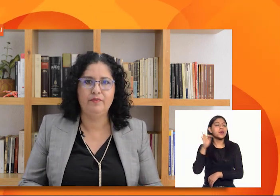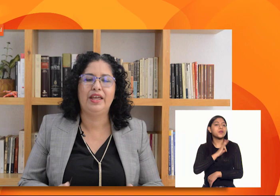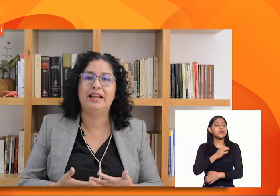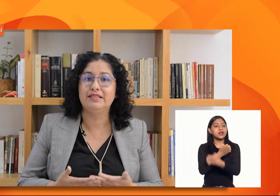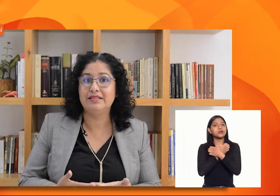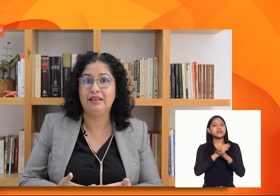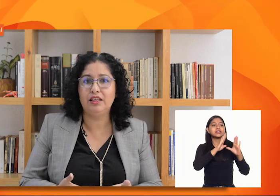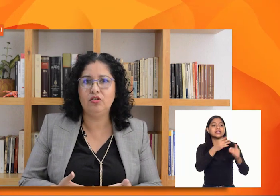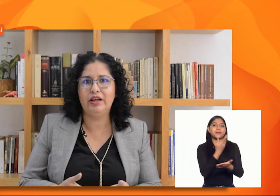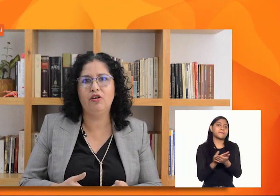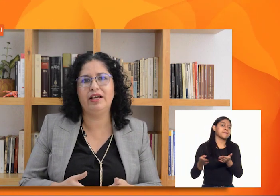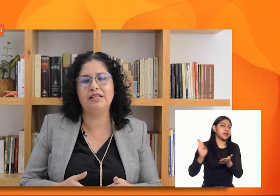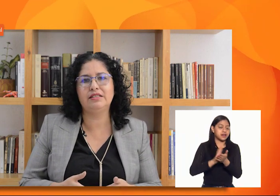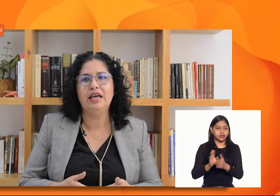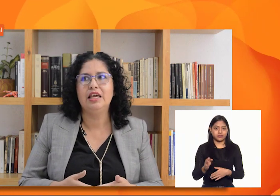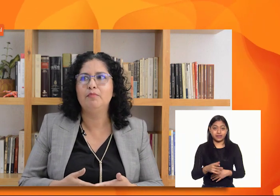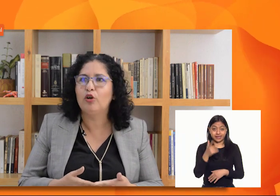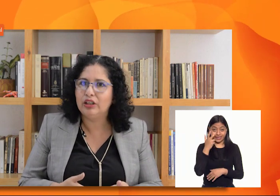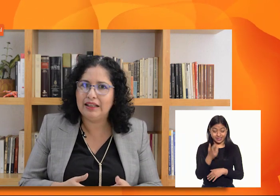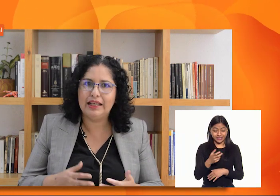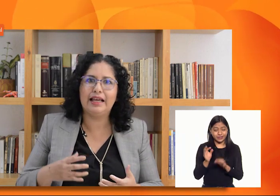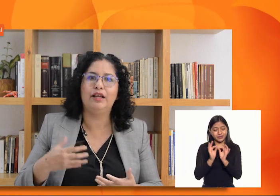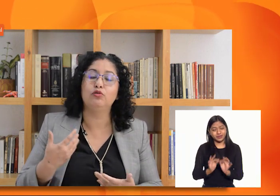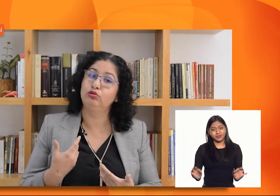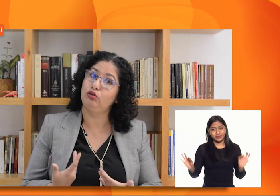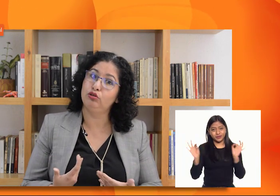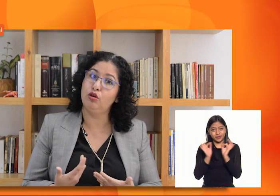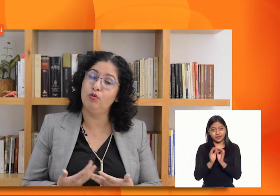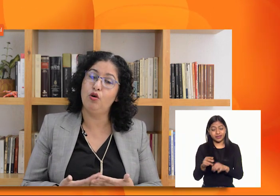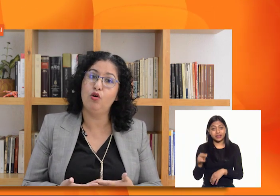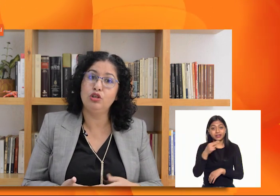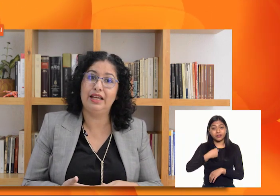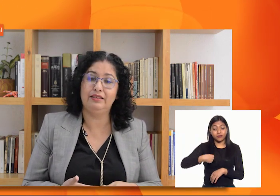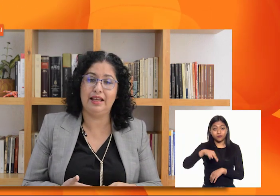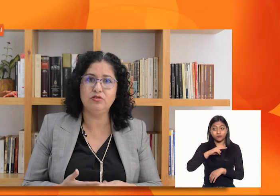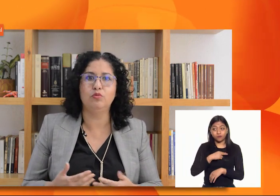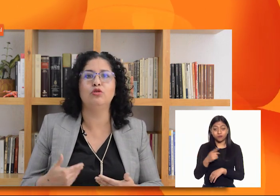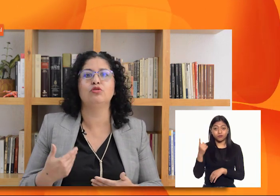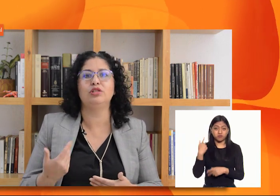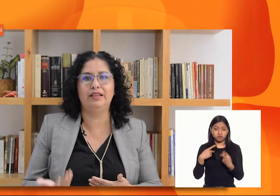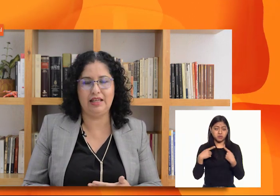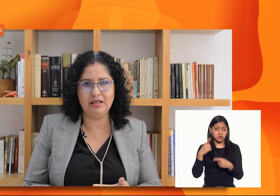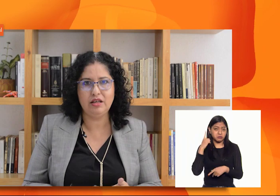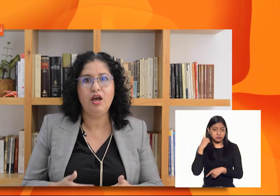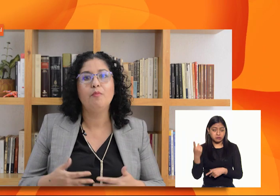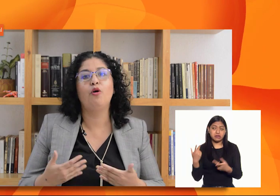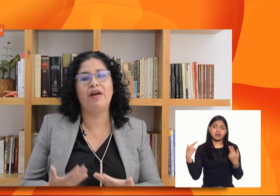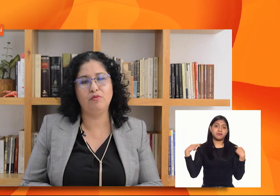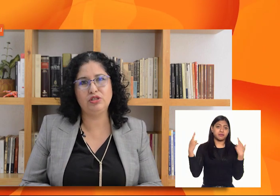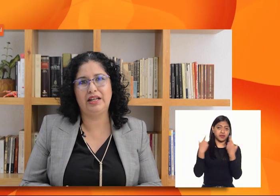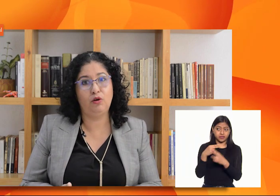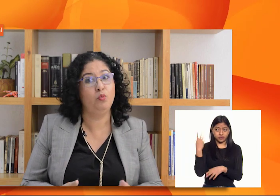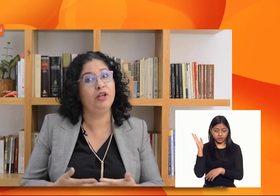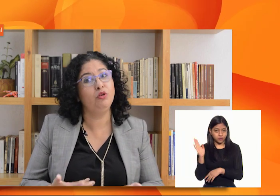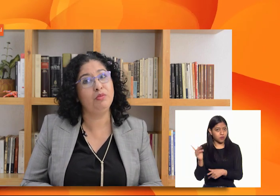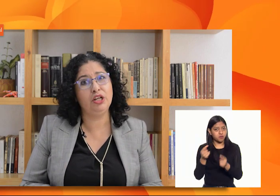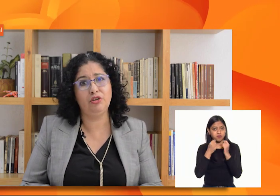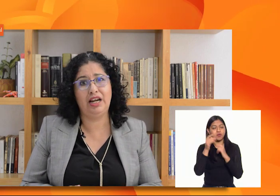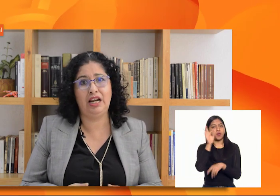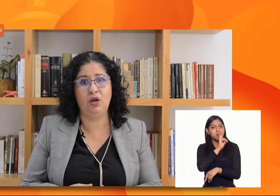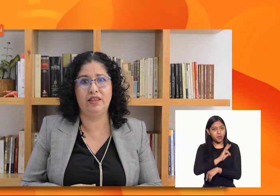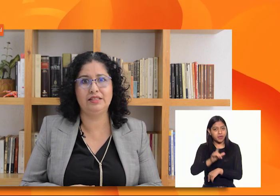bilingüe. En ese sentido, creo que es importante que nosotros como oyentes, como docentes, podamos tener un